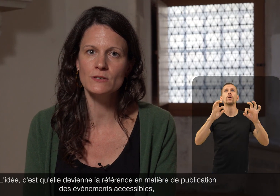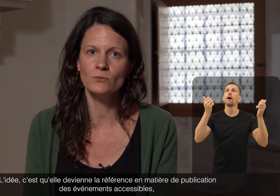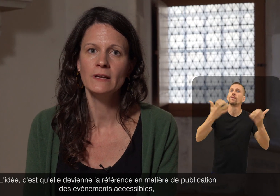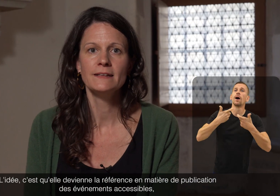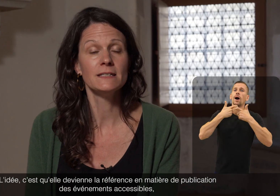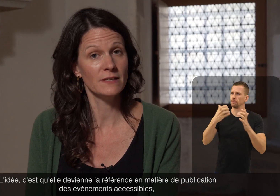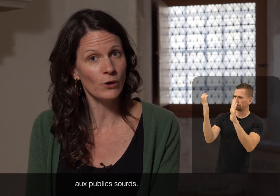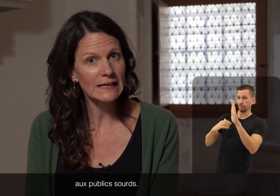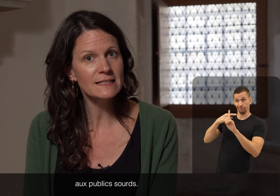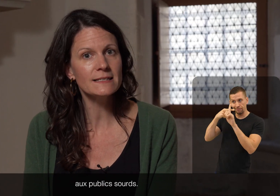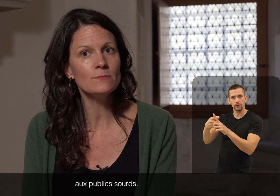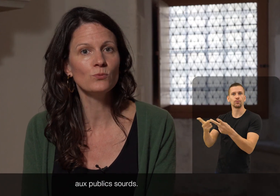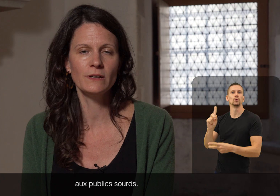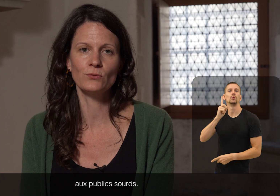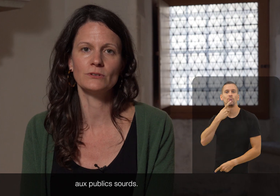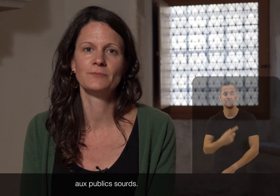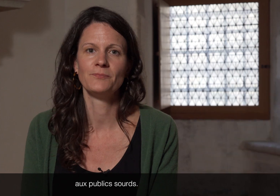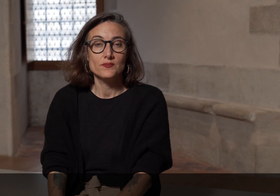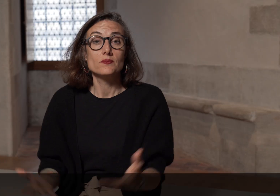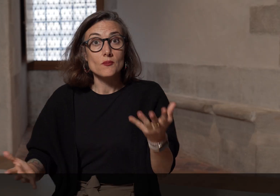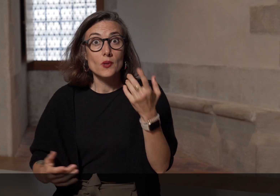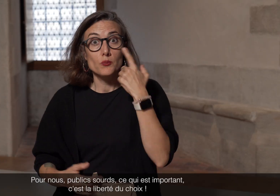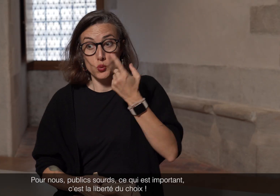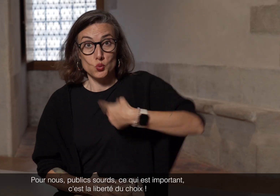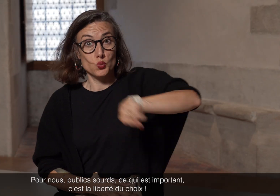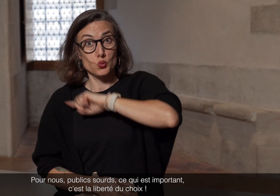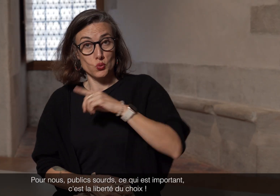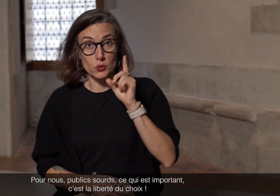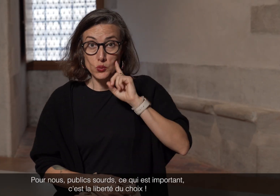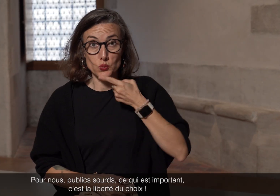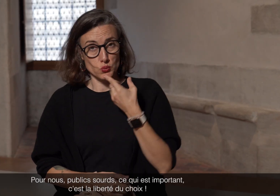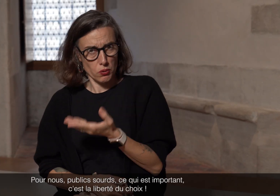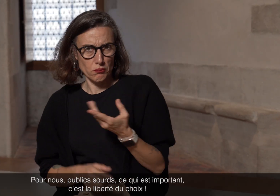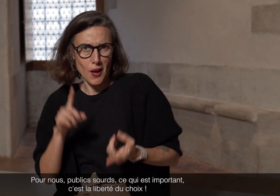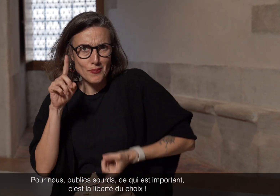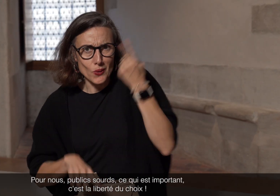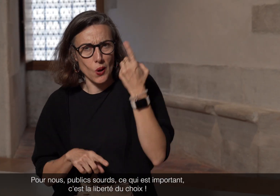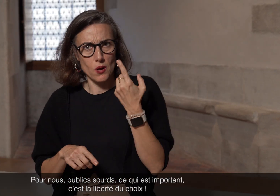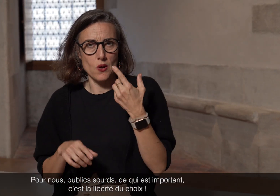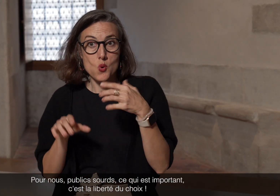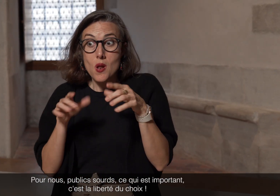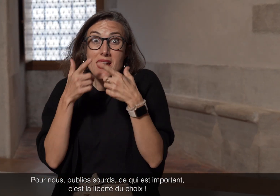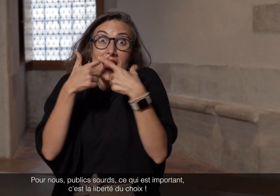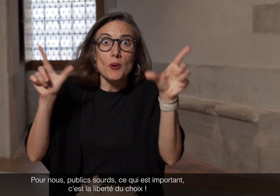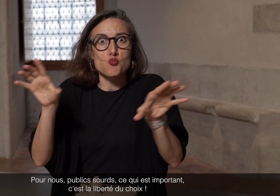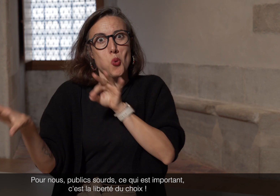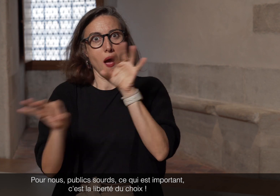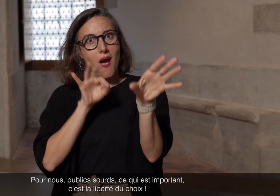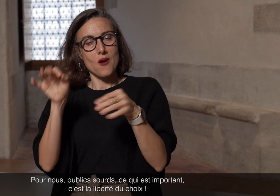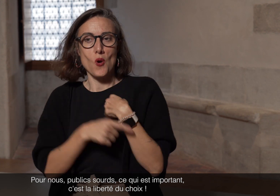publication des événements accessibles au public sourd. Pour nous, public sourd, ce qui est important,